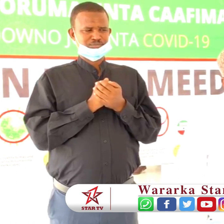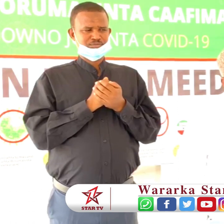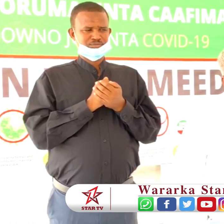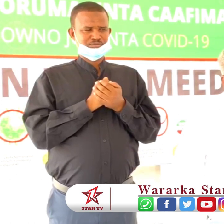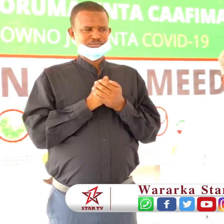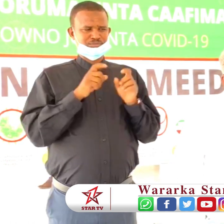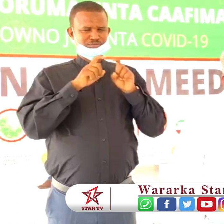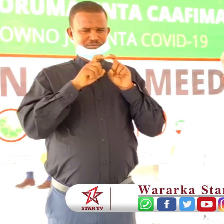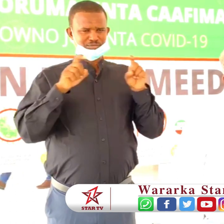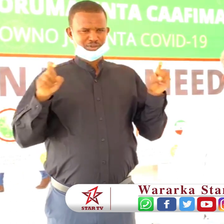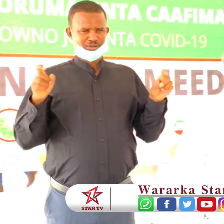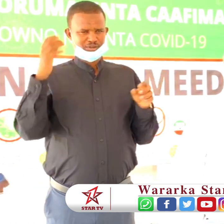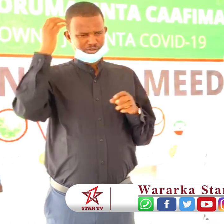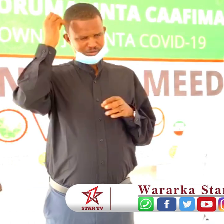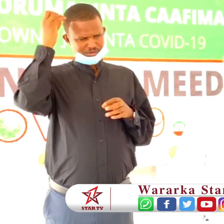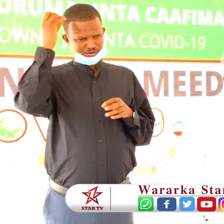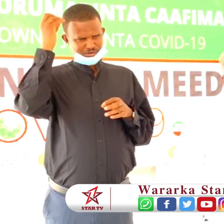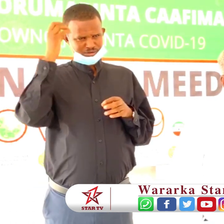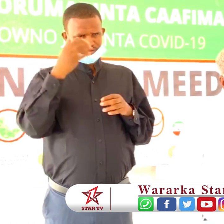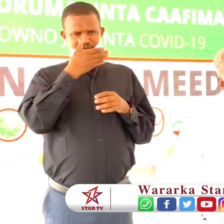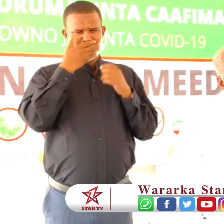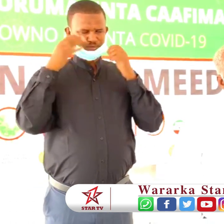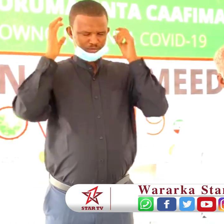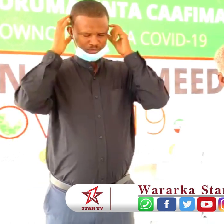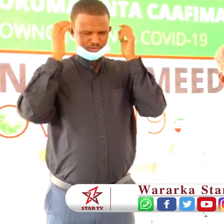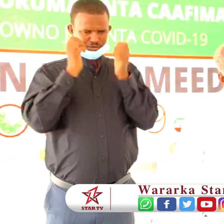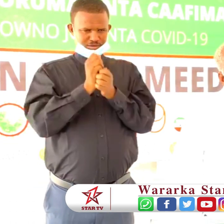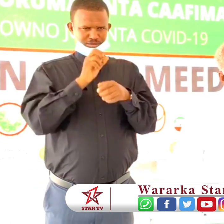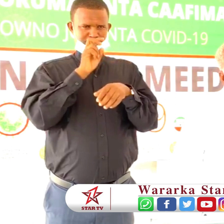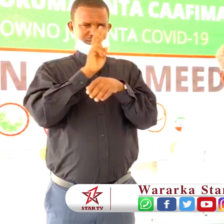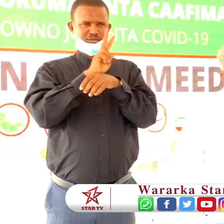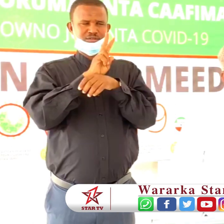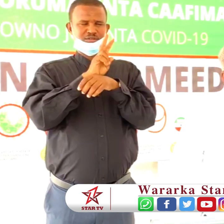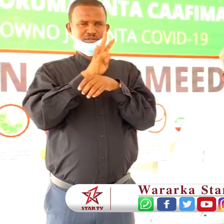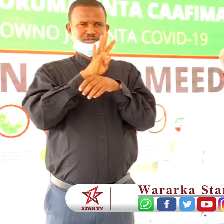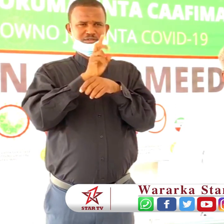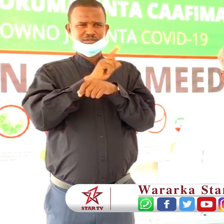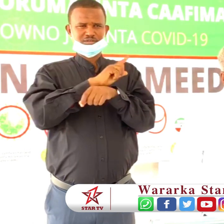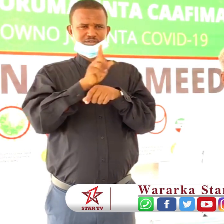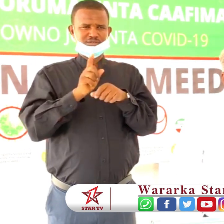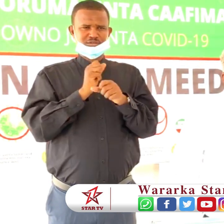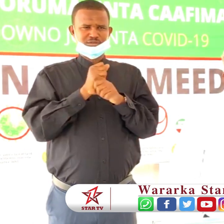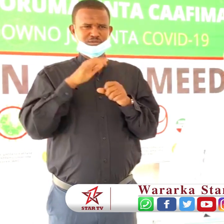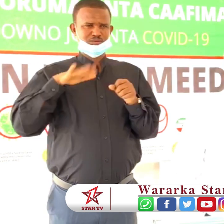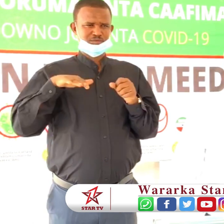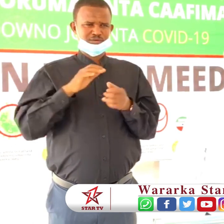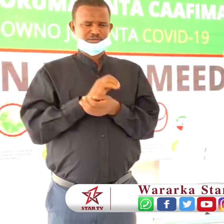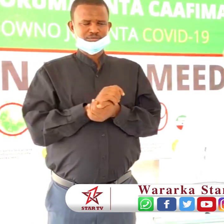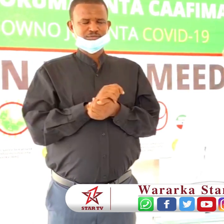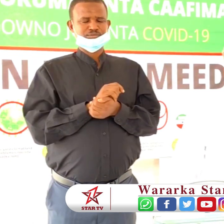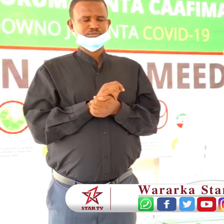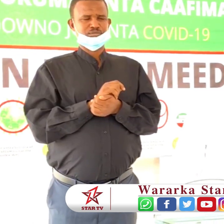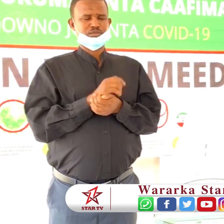xaaladii cudurkan loo yaqaano COVID-19 ee 24 saacadood ee u dambeeyey. Waxaa